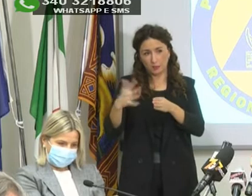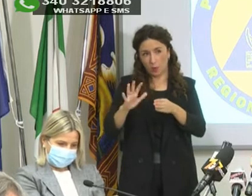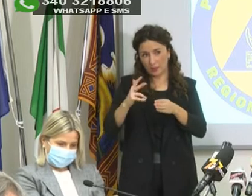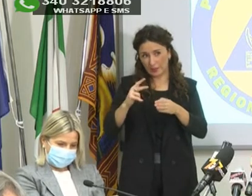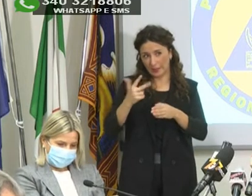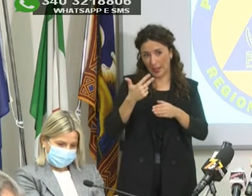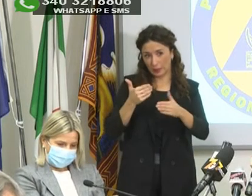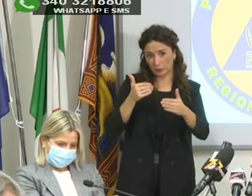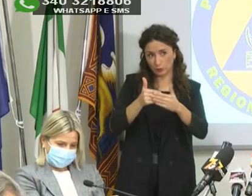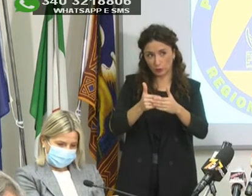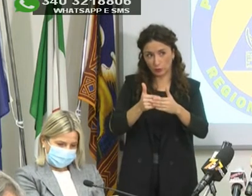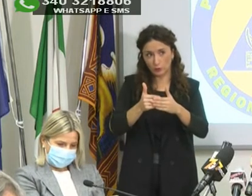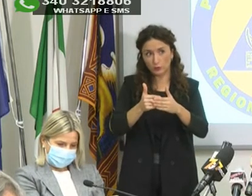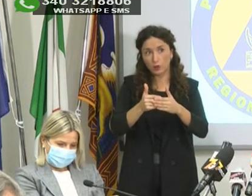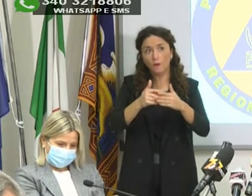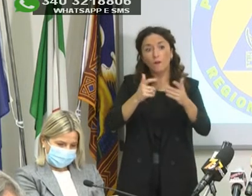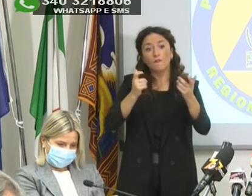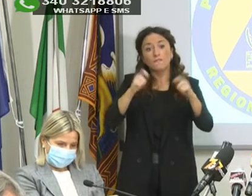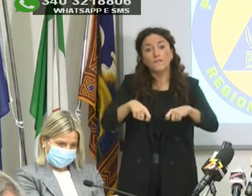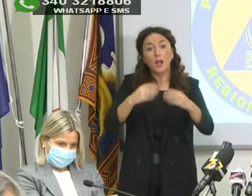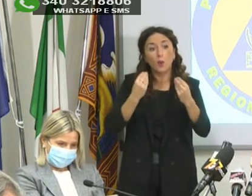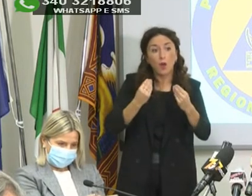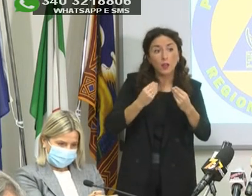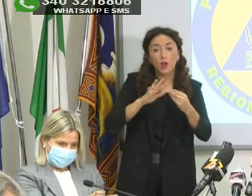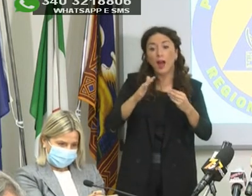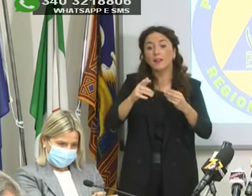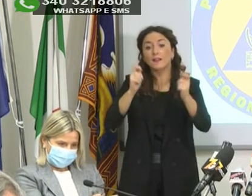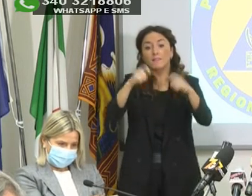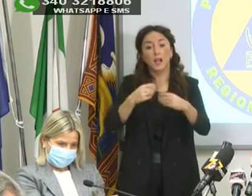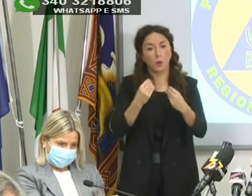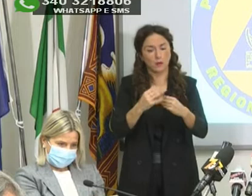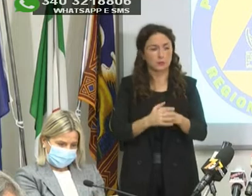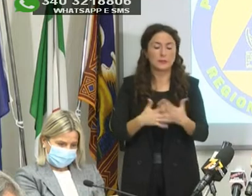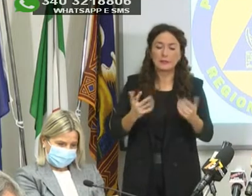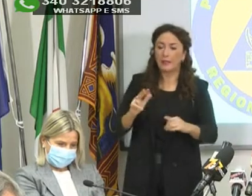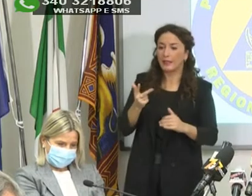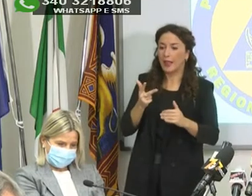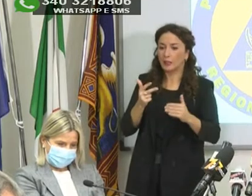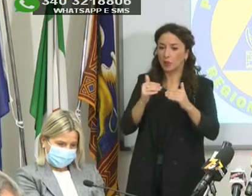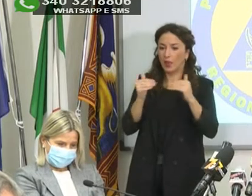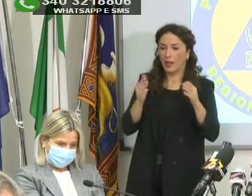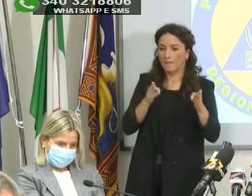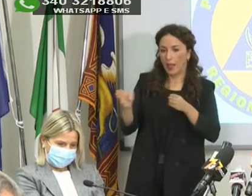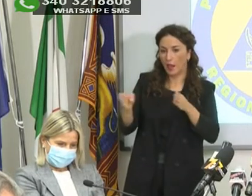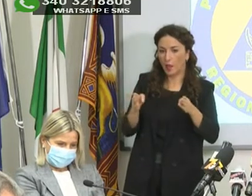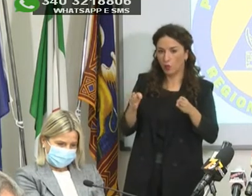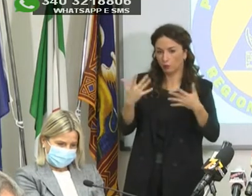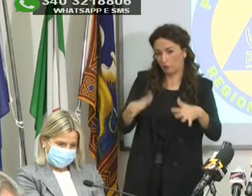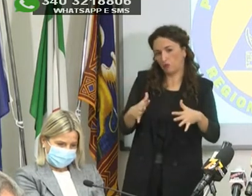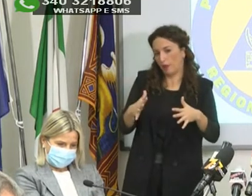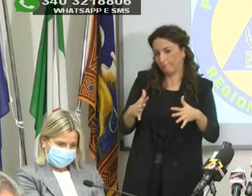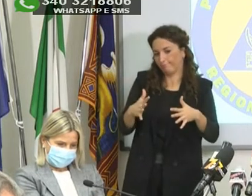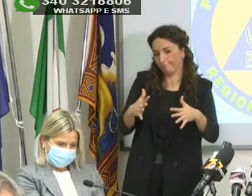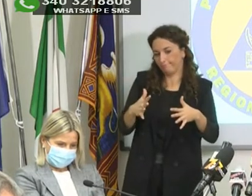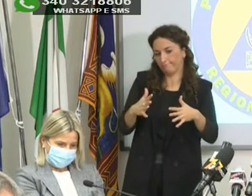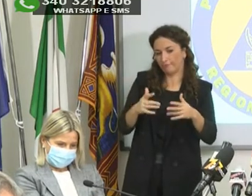al 3° livello, e quando scatta e quando possono scattare gli altri? Ma il 3° livello è tecnicamente già